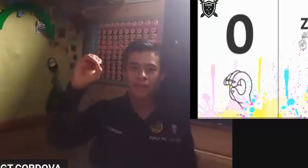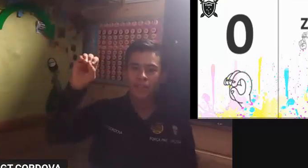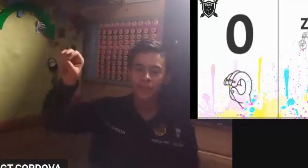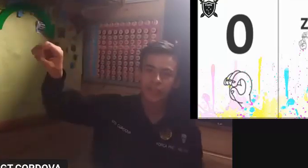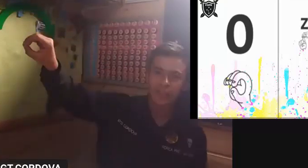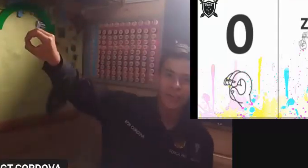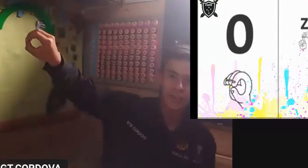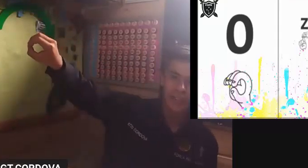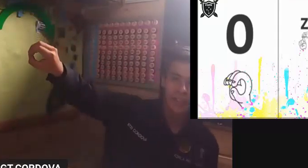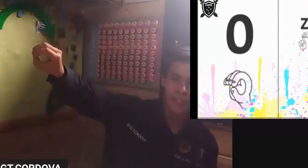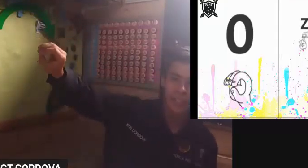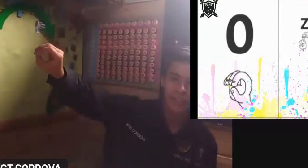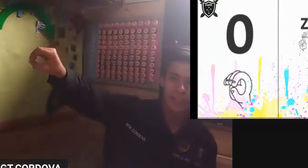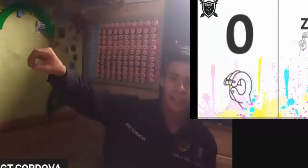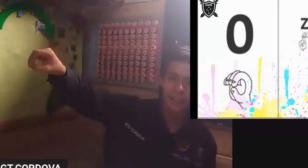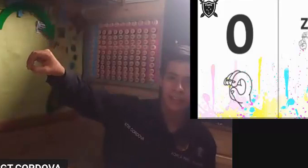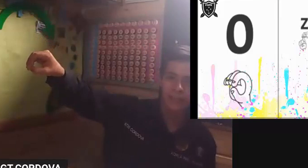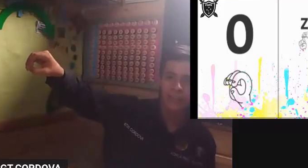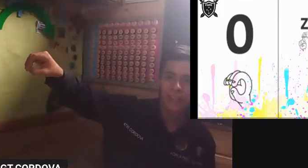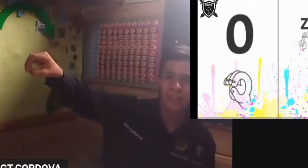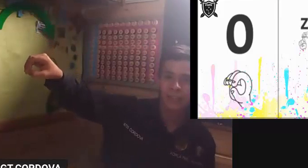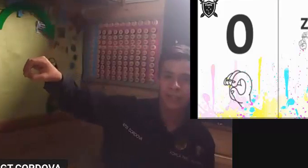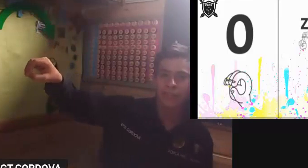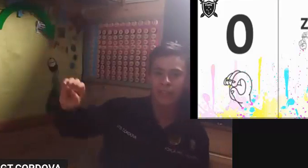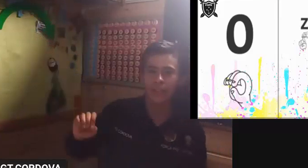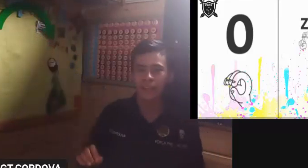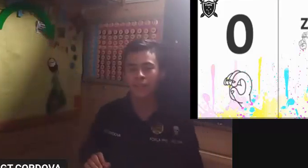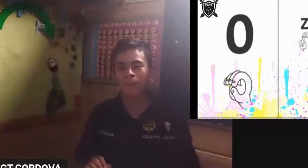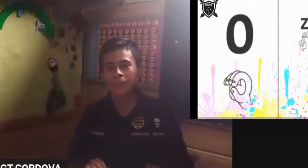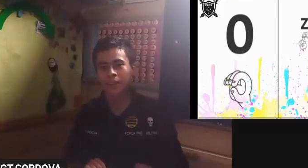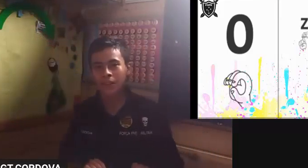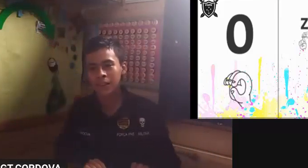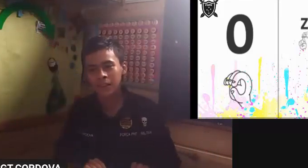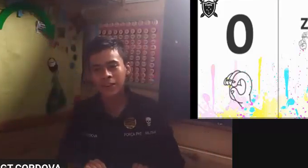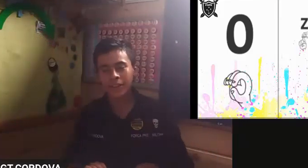outra coisa. Então, deixem assim. Fiquem atentos aos detalhes. Quero Gradelli?